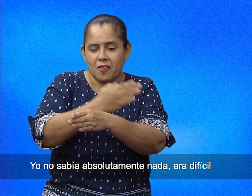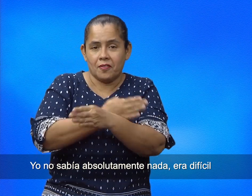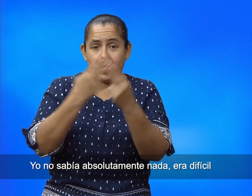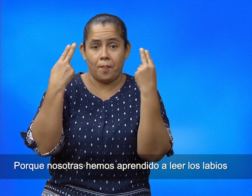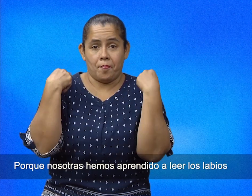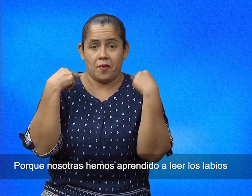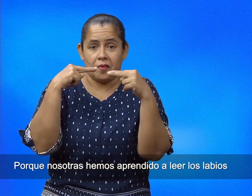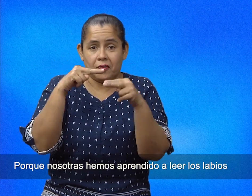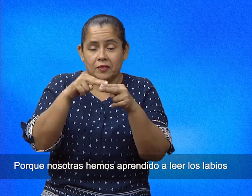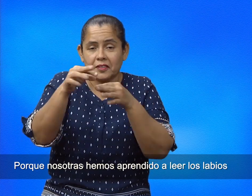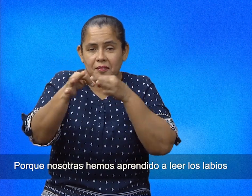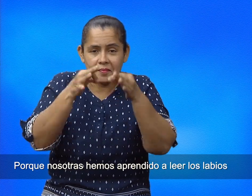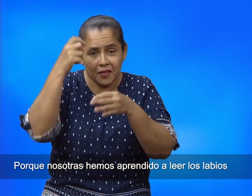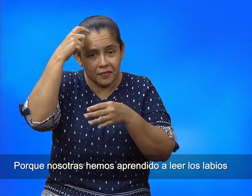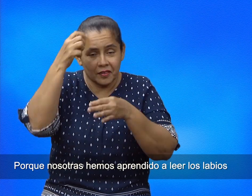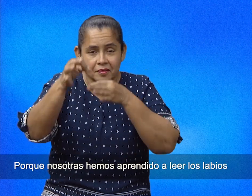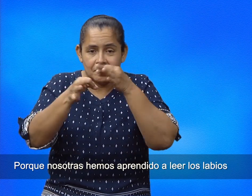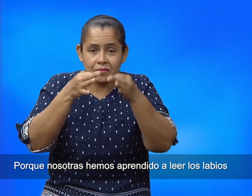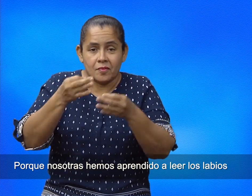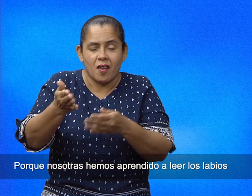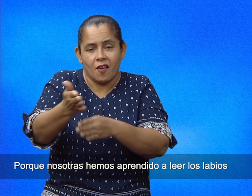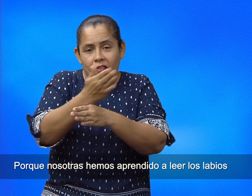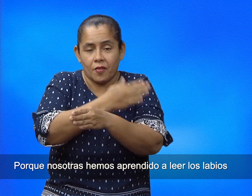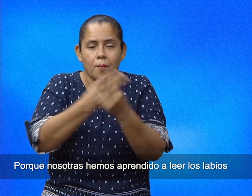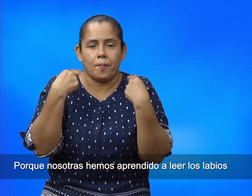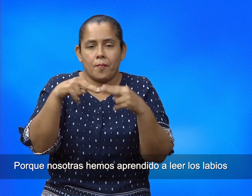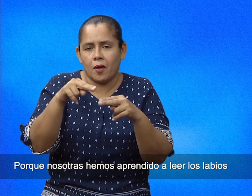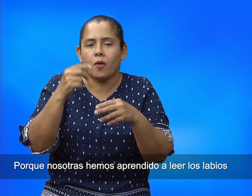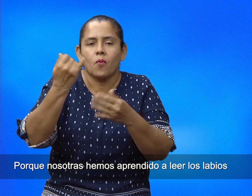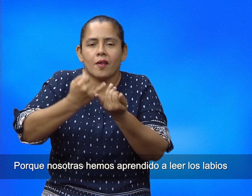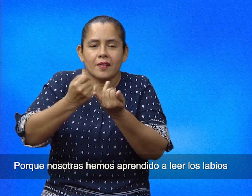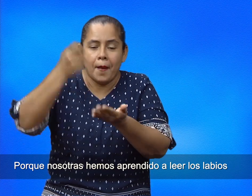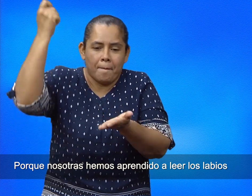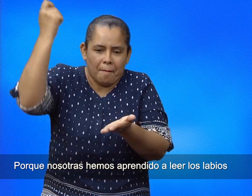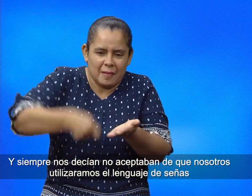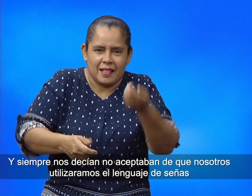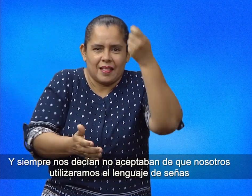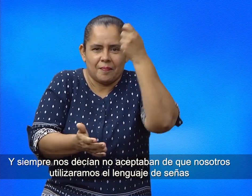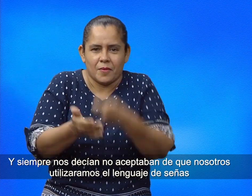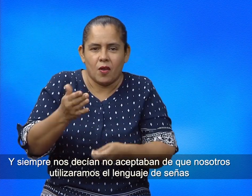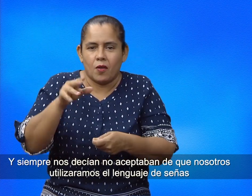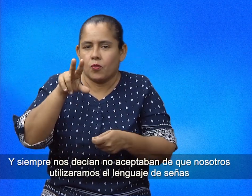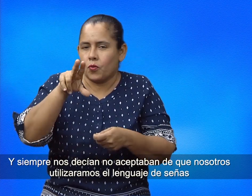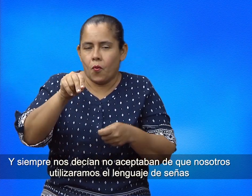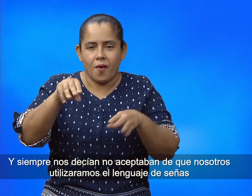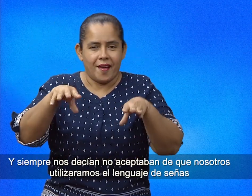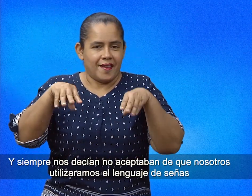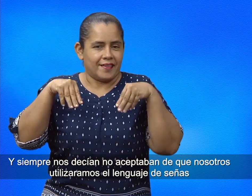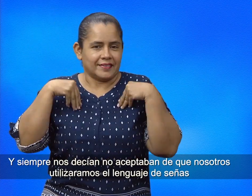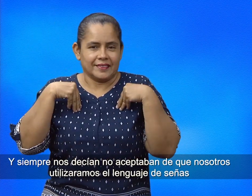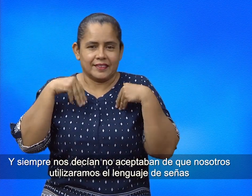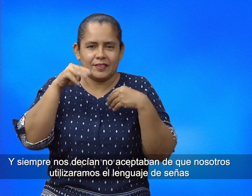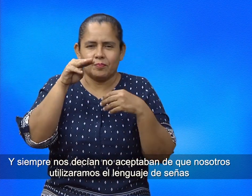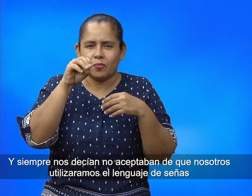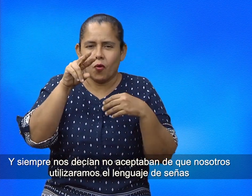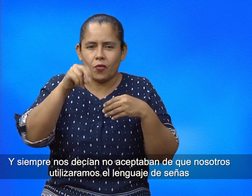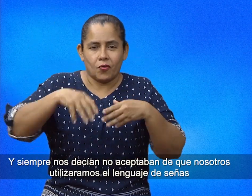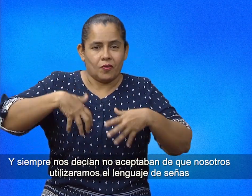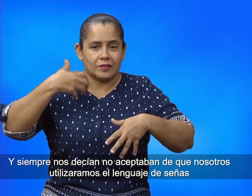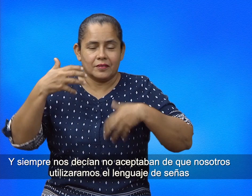difícil porque nosotros habíamos aprendido a leer los labios y siempre nos decían, no aceptaban de que